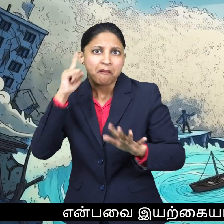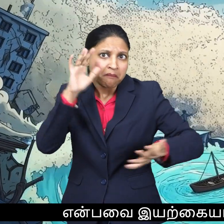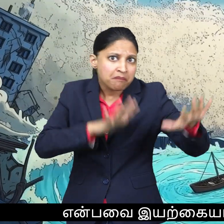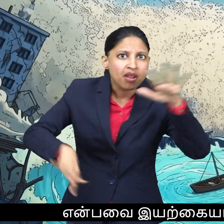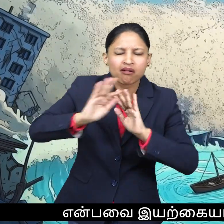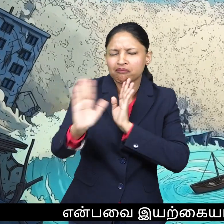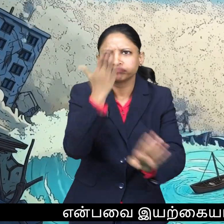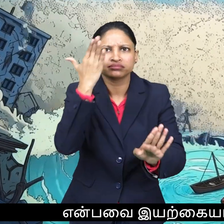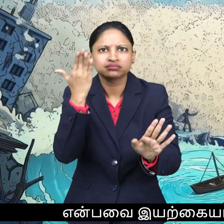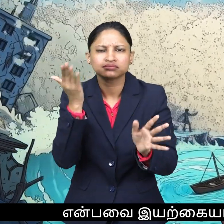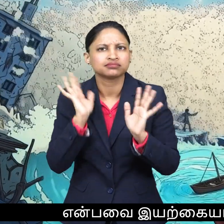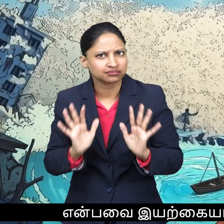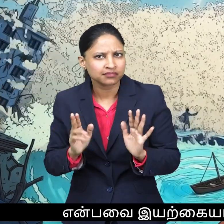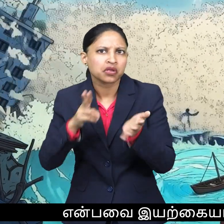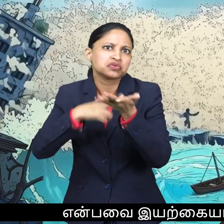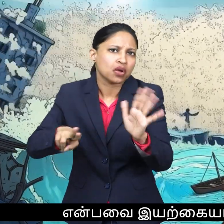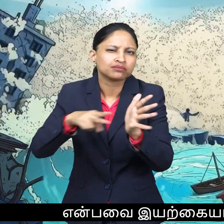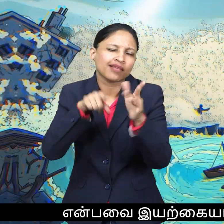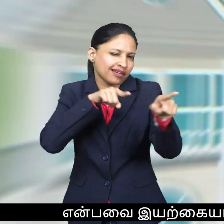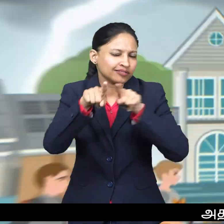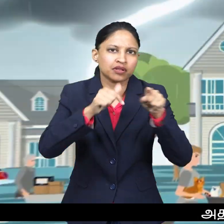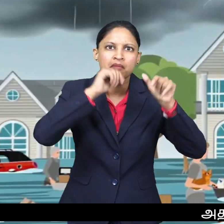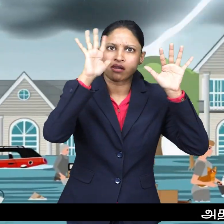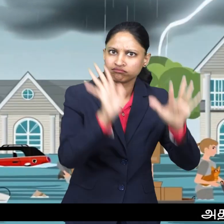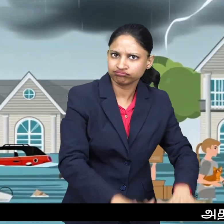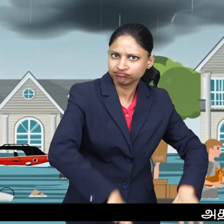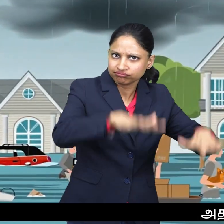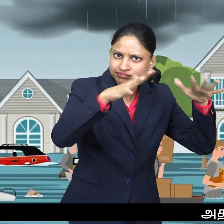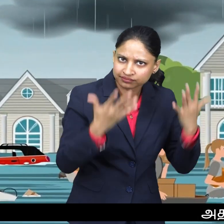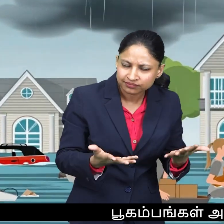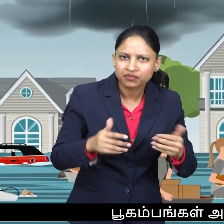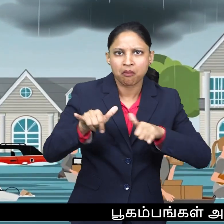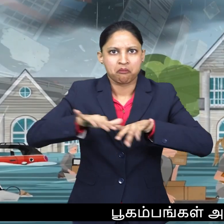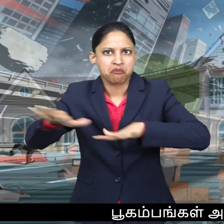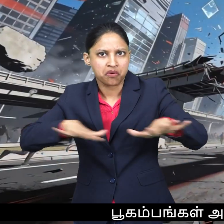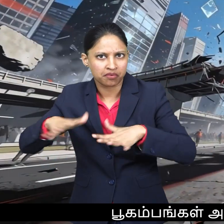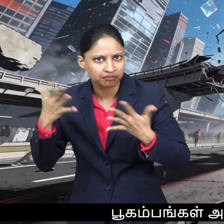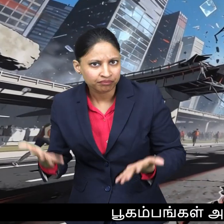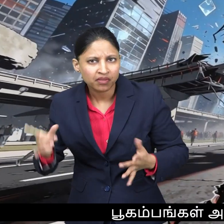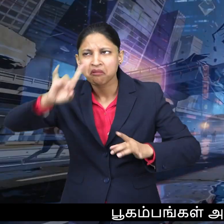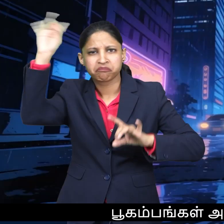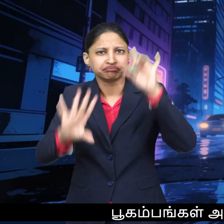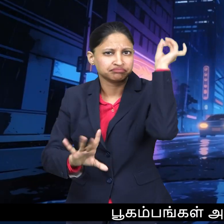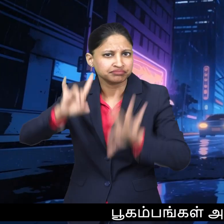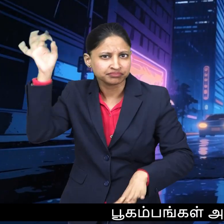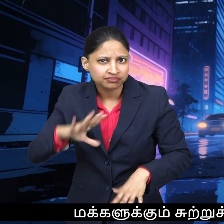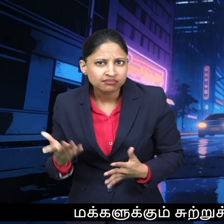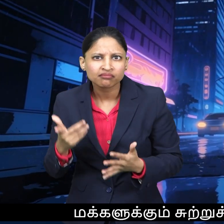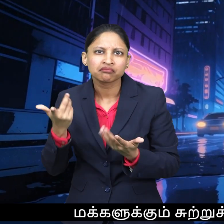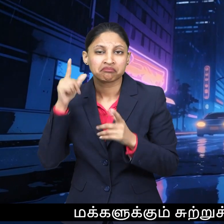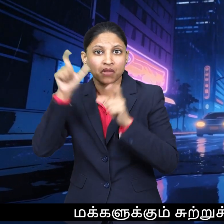என்பவை இயற்கையால் ஏற்படும் திடீர் நிகழ்வுகளாகும். அதாவது வெள்ளம், பூகம்பம் அல்லது புயல்கள்